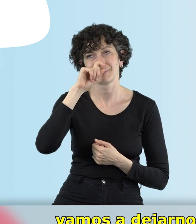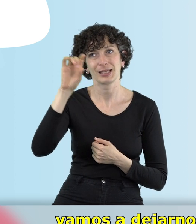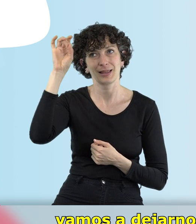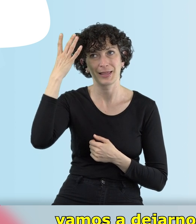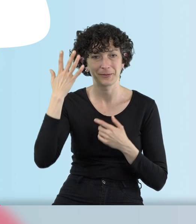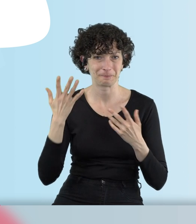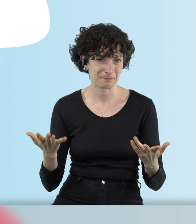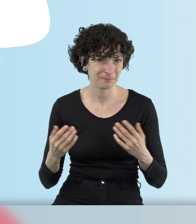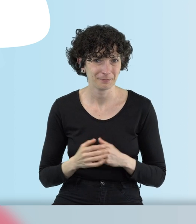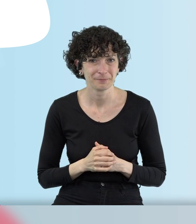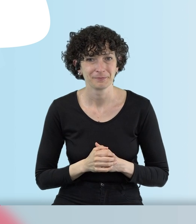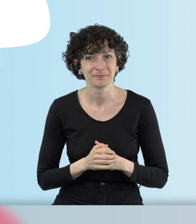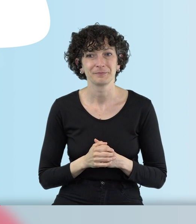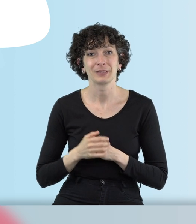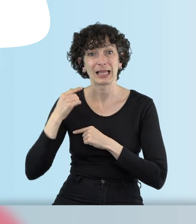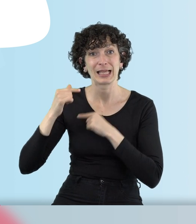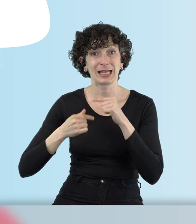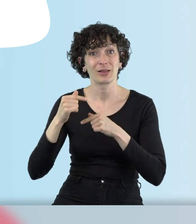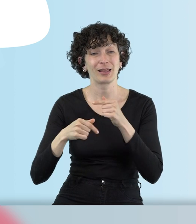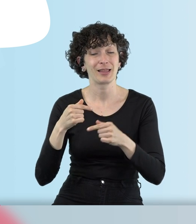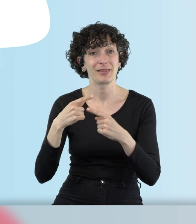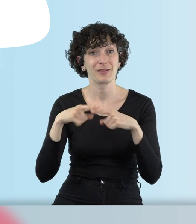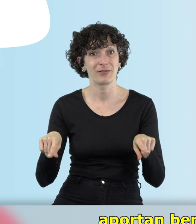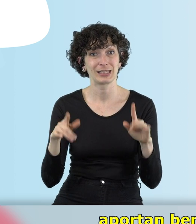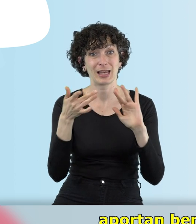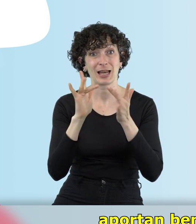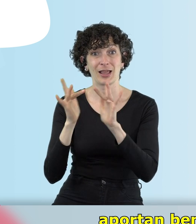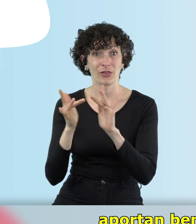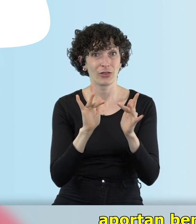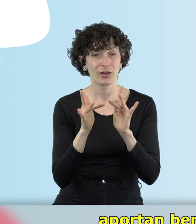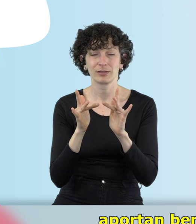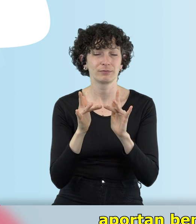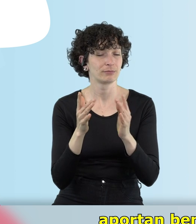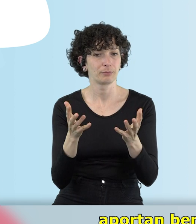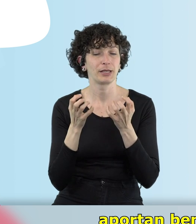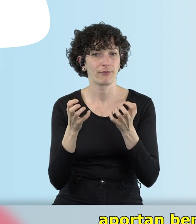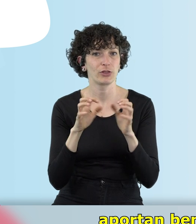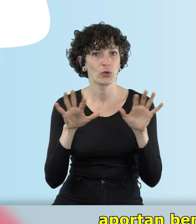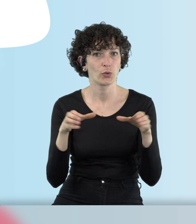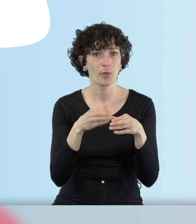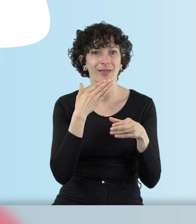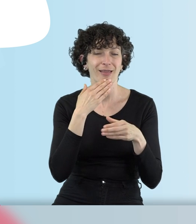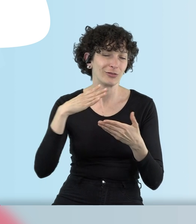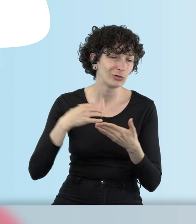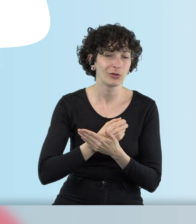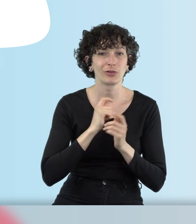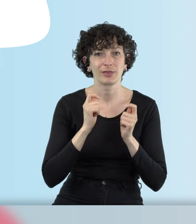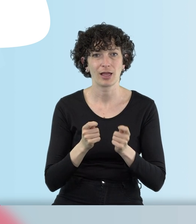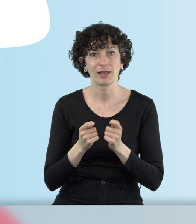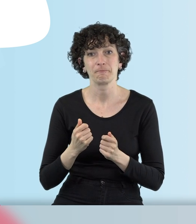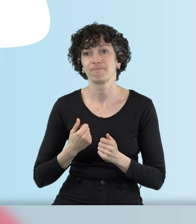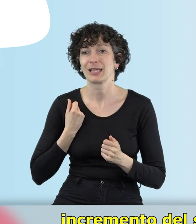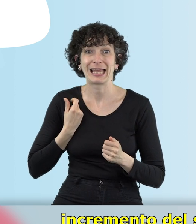las siguientes ideas. Las relaciones intergeneracionales aportan beneficios a todos los grupos de edad.